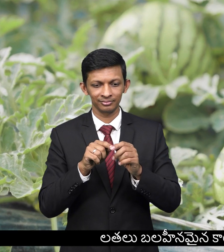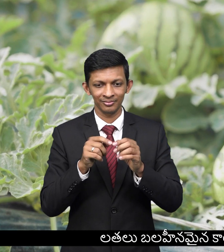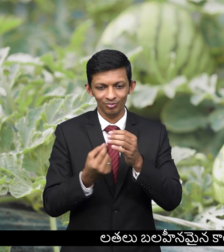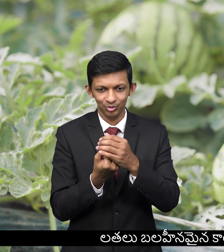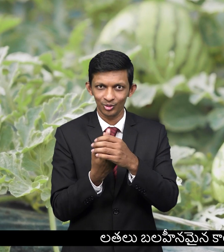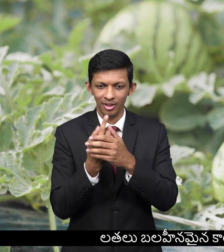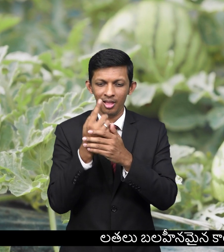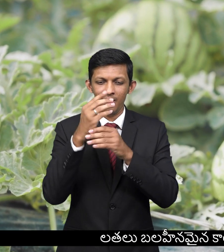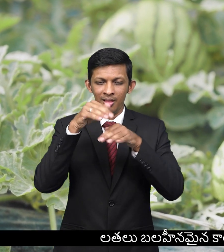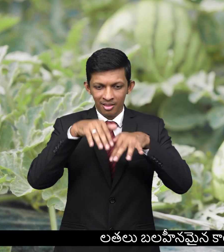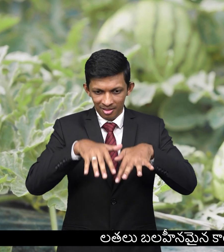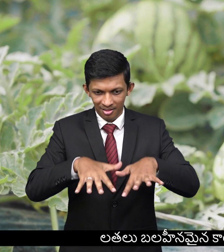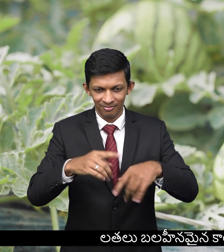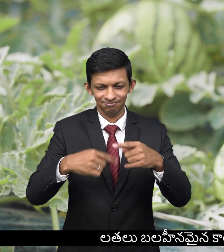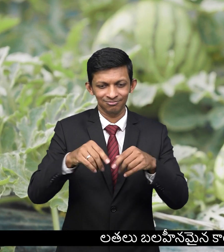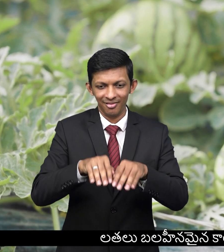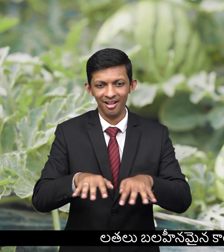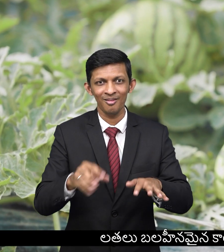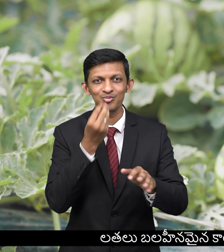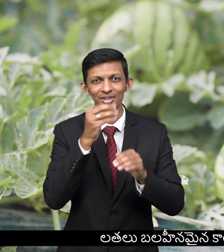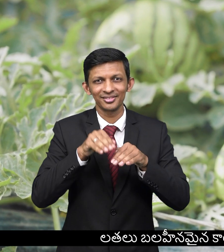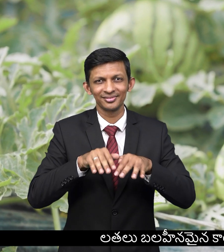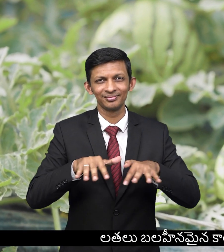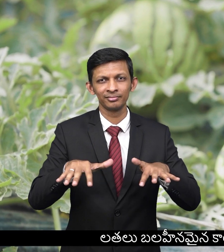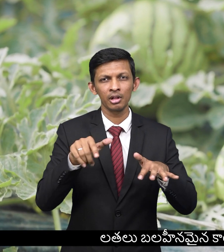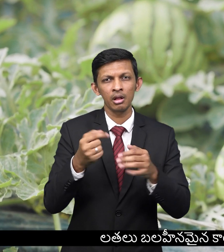లతలు బలహీనమైన కాండాలు కలిగిన మొక్కలు.